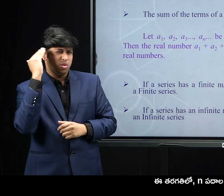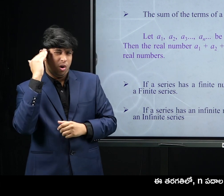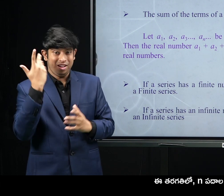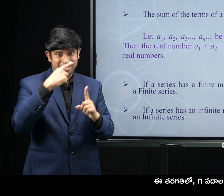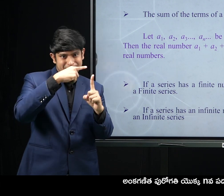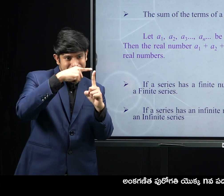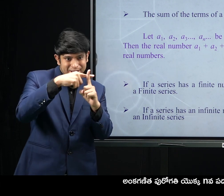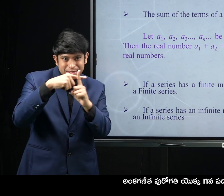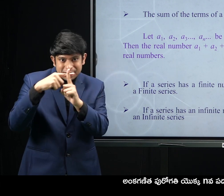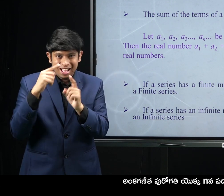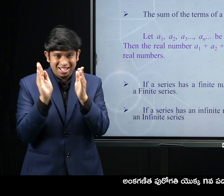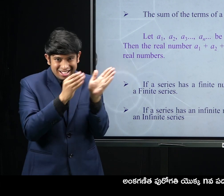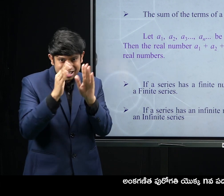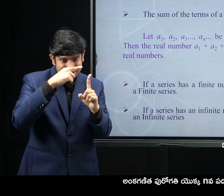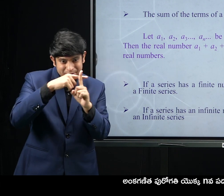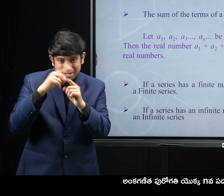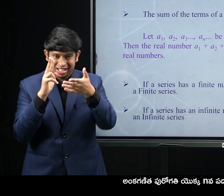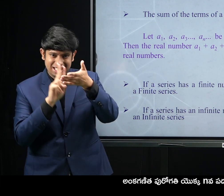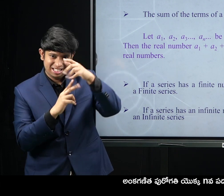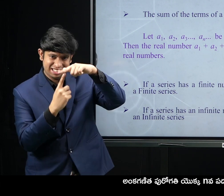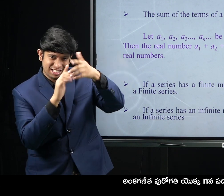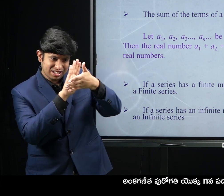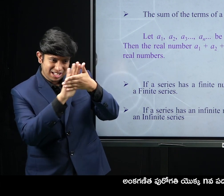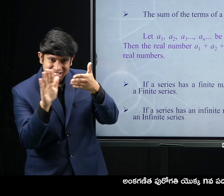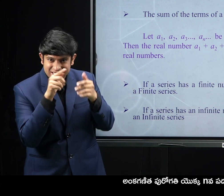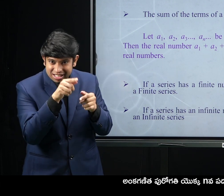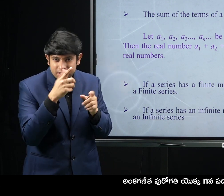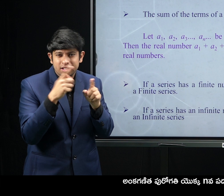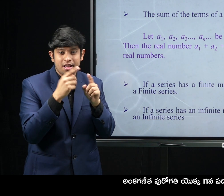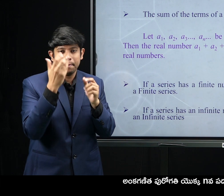మరియు అంకగణిత పురోగతి యొక్క n పదం గురించి తెలుసుకుందాం.